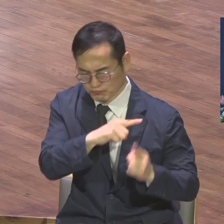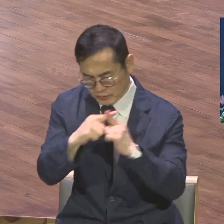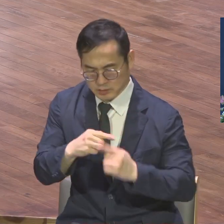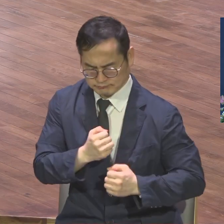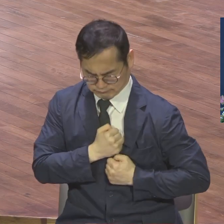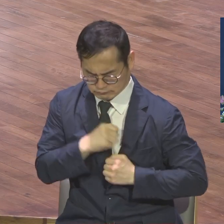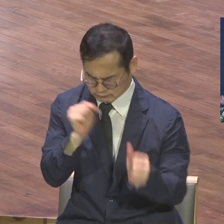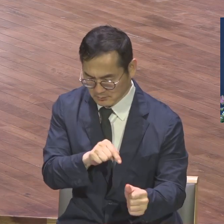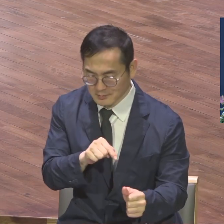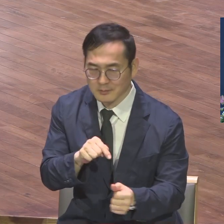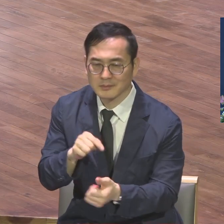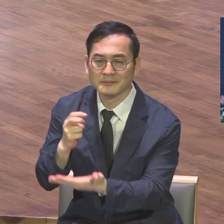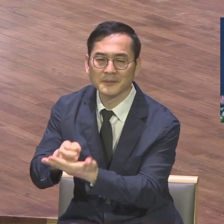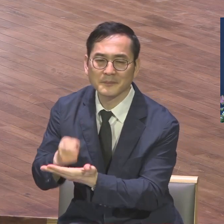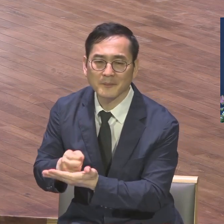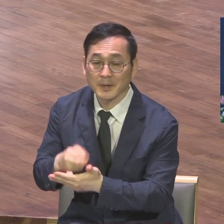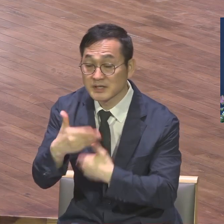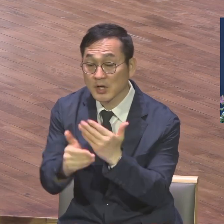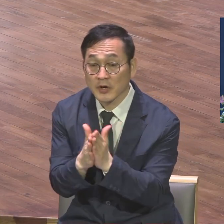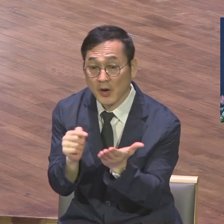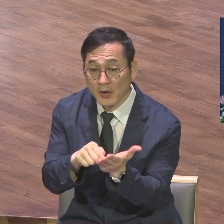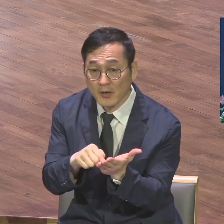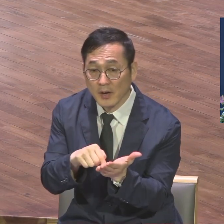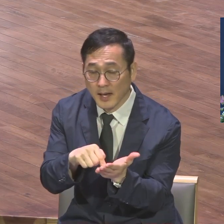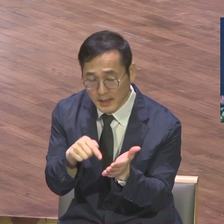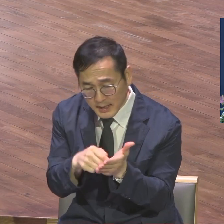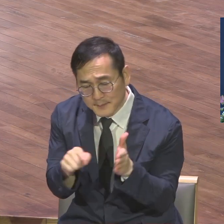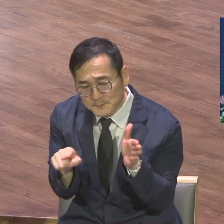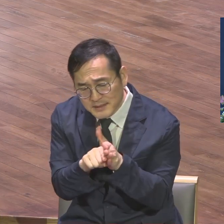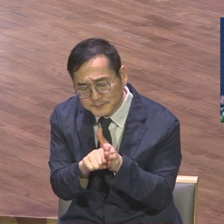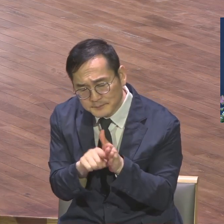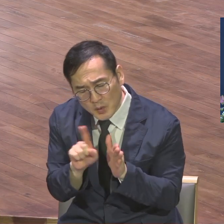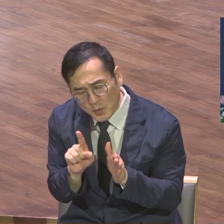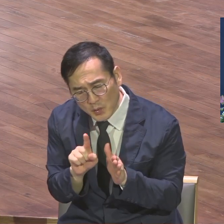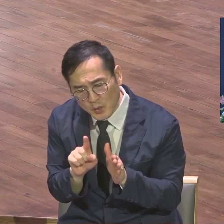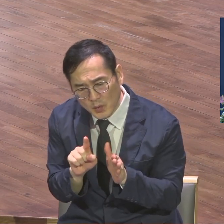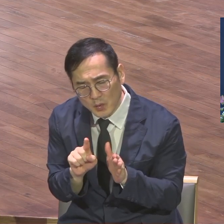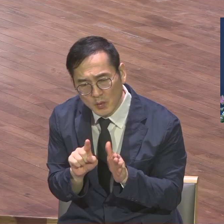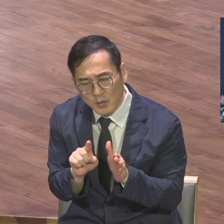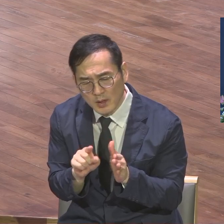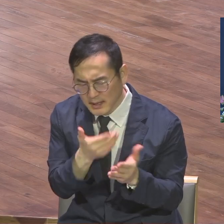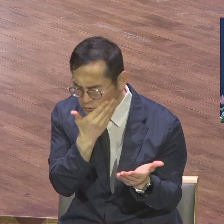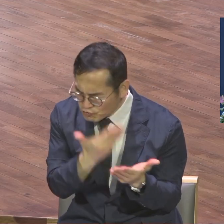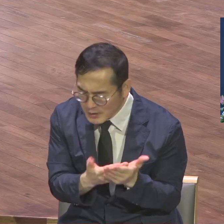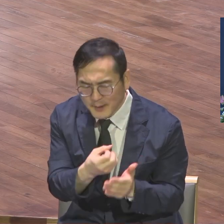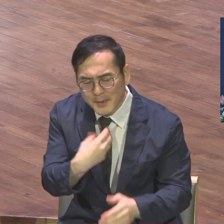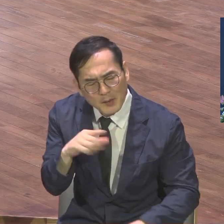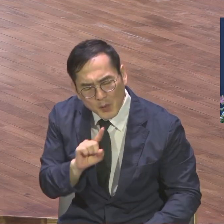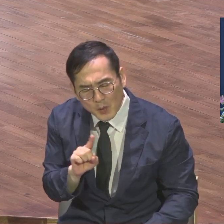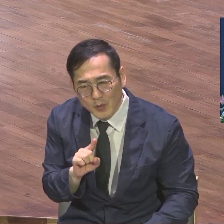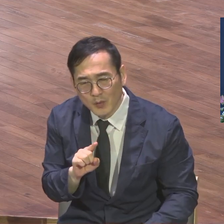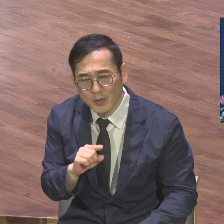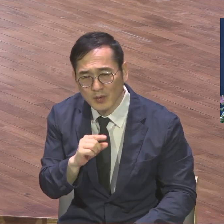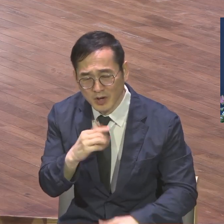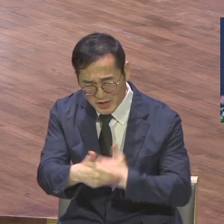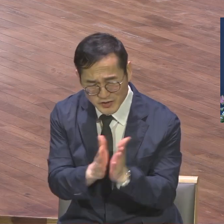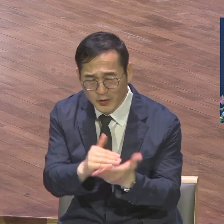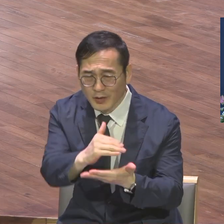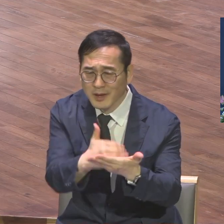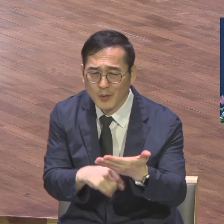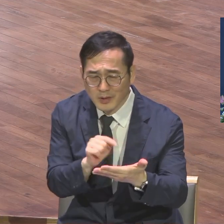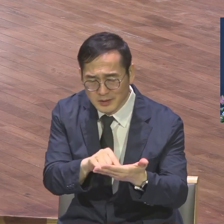우선순위했어요. 성경이 말하는 신앙생활이 뭔지, 성경 핵심이 뭔지, 신앙생활의 핵심이 뭔지는 못